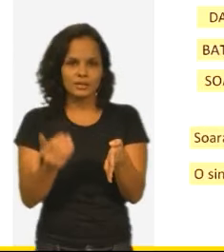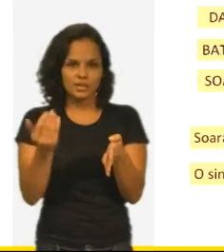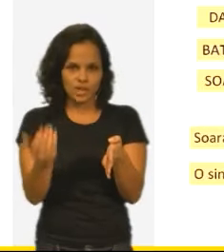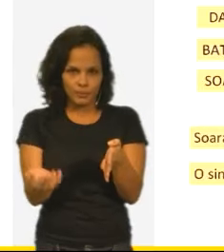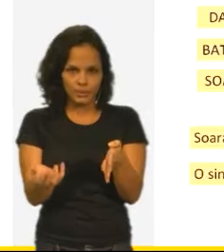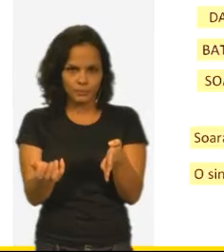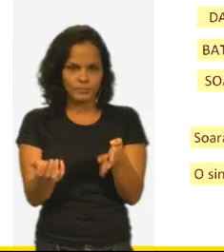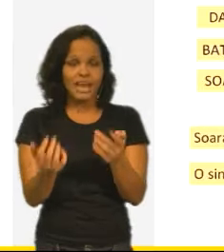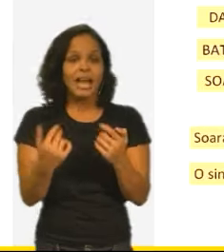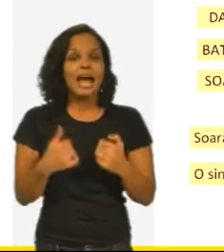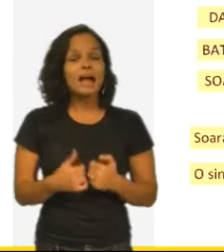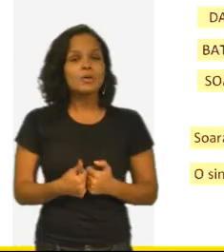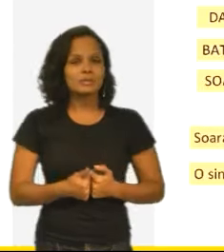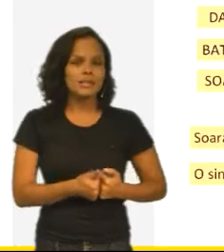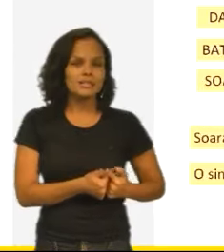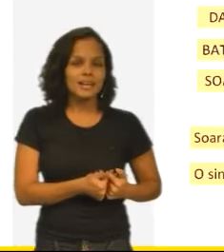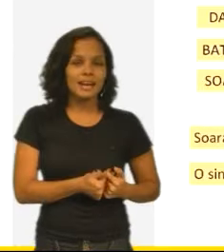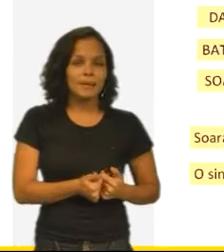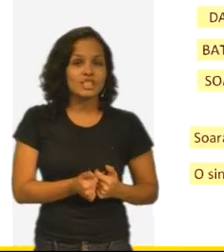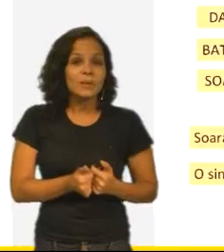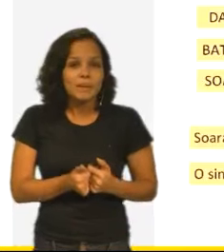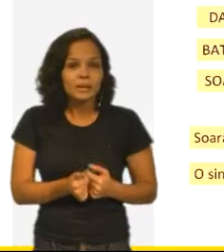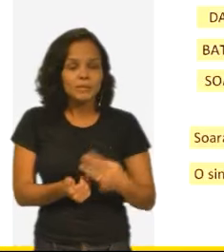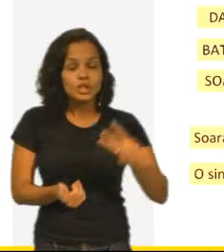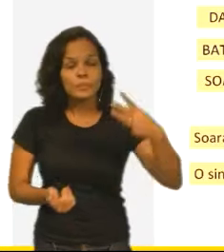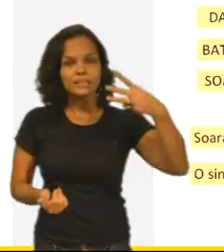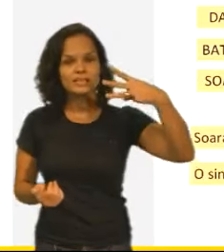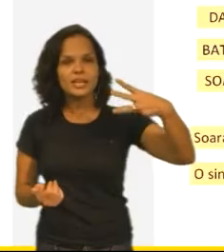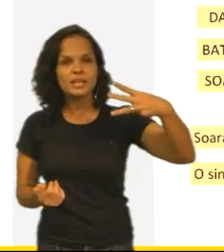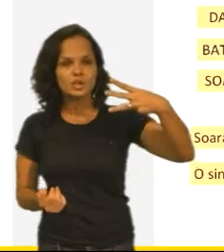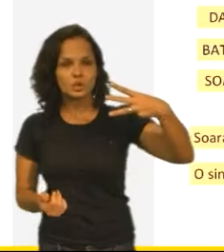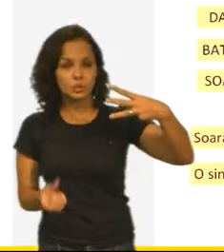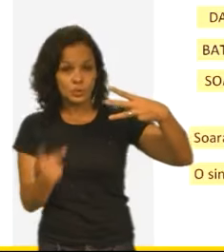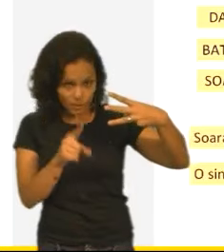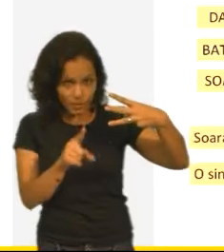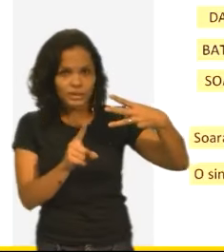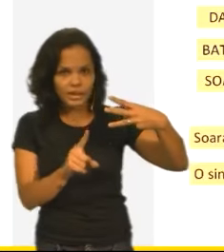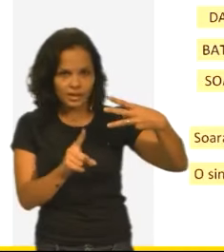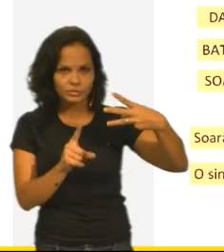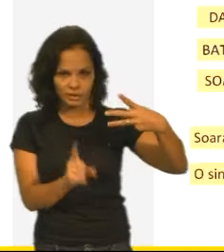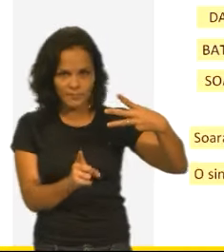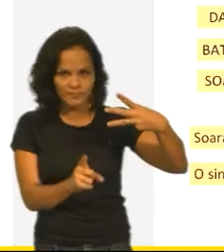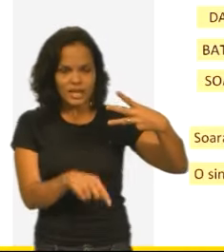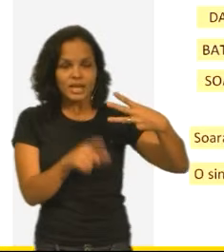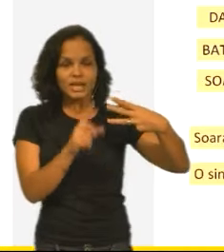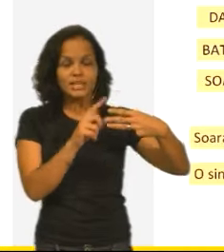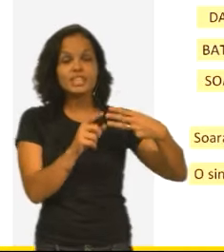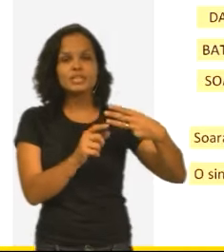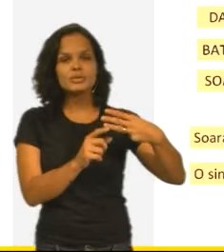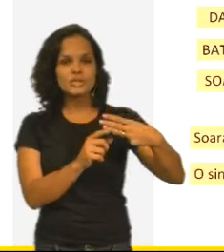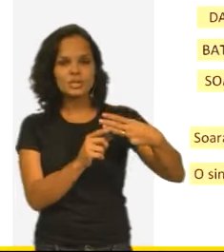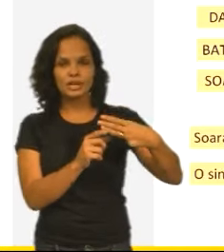15 de abril. Acontece que a gramática permite uma terceira estrutura, isso é moderno, tá? Que diz o